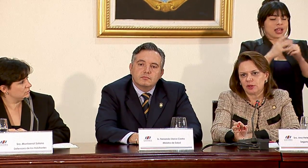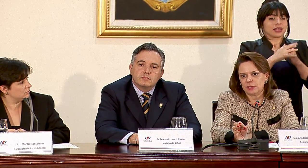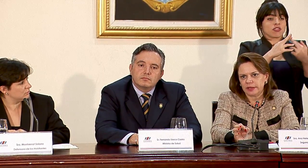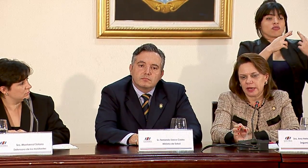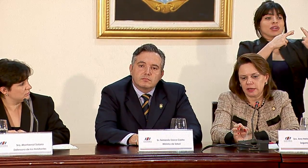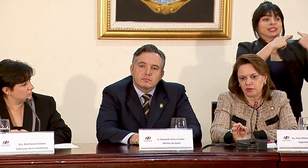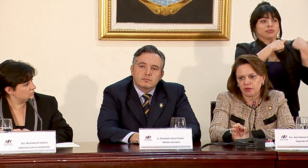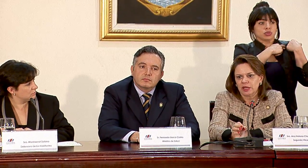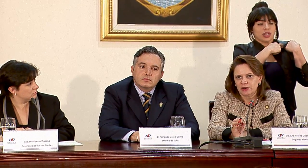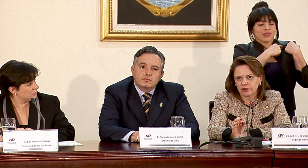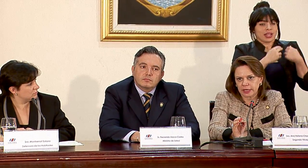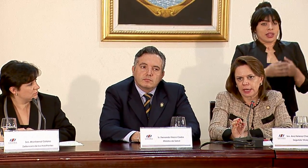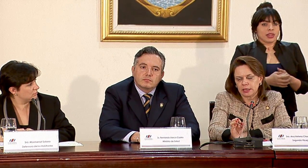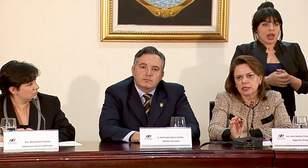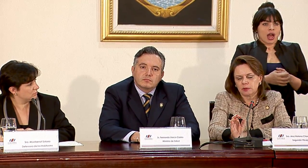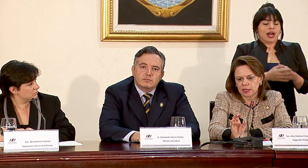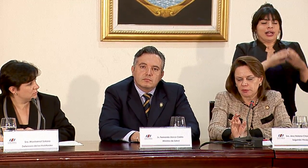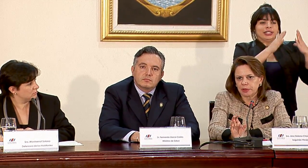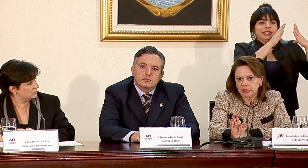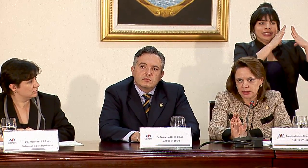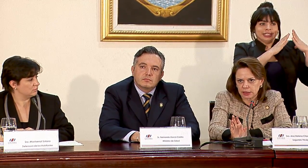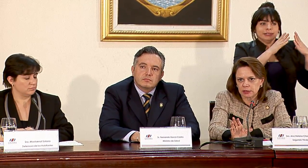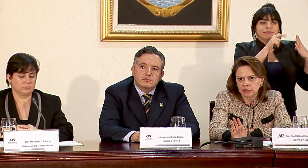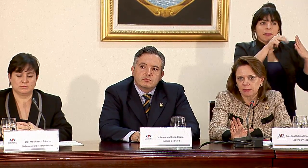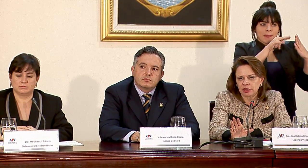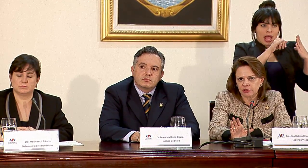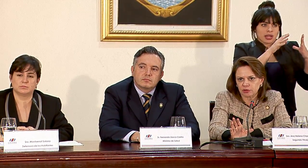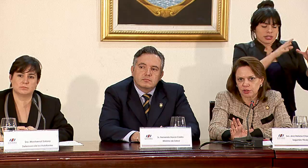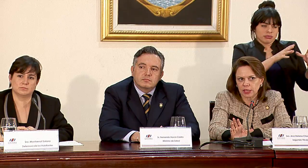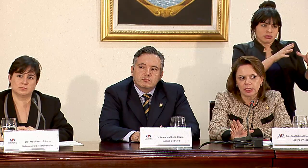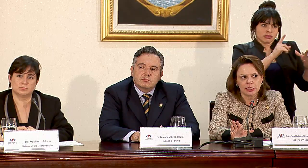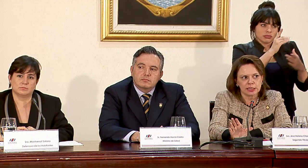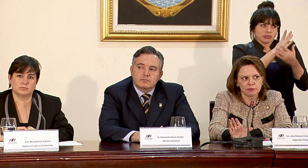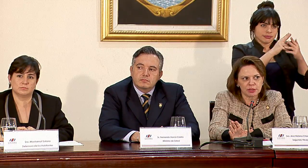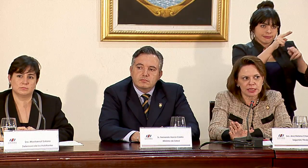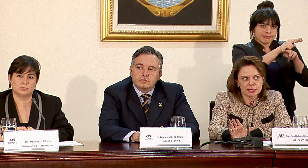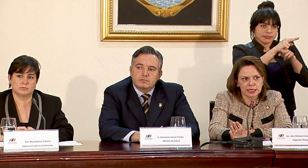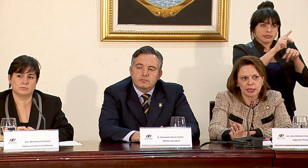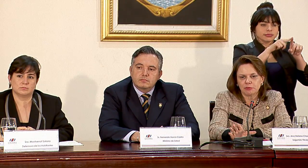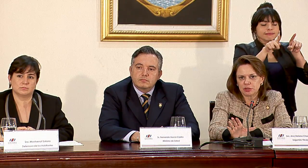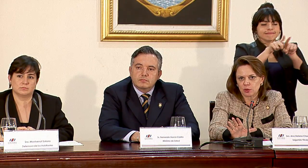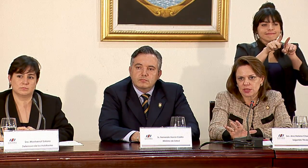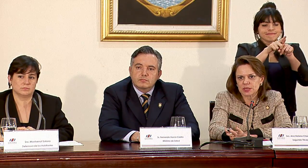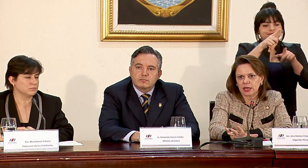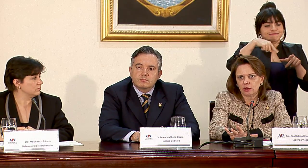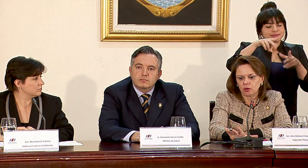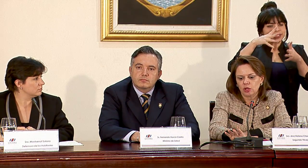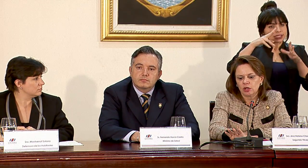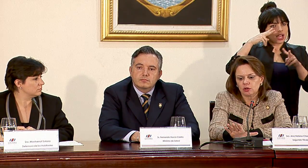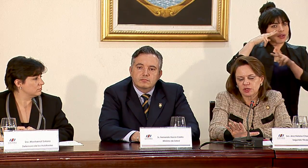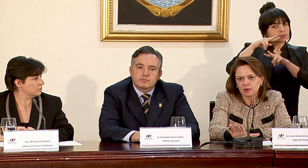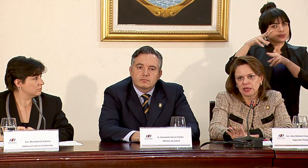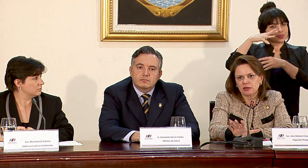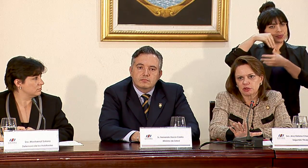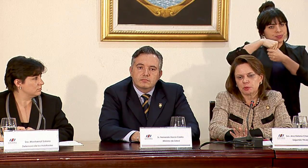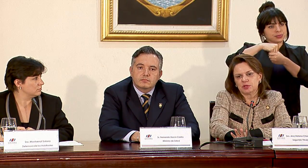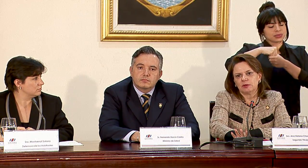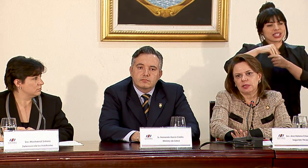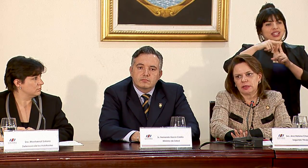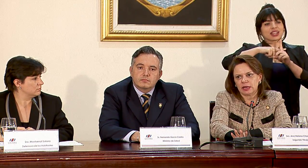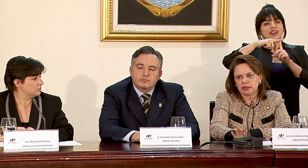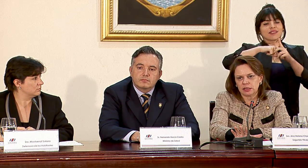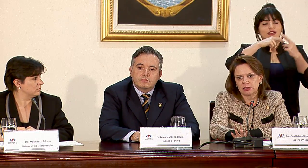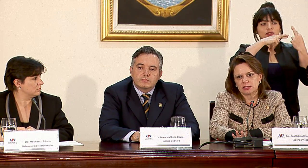las responsabilidades recaen, si bien el PAN y tiene el tema de la rectoría, también están visualizados los niveles de